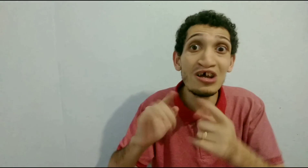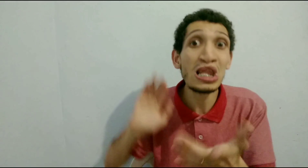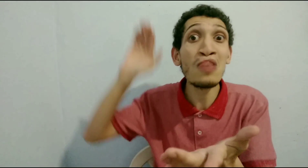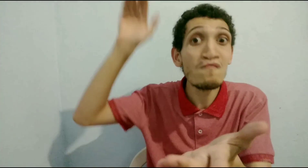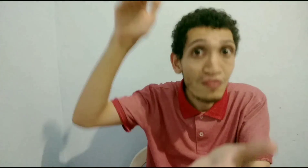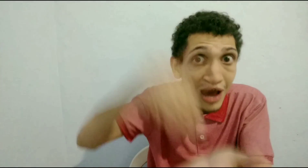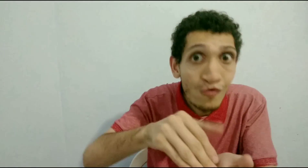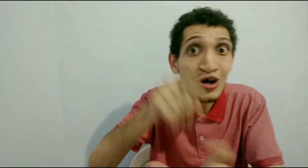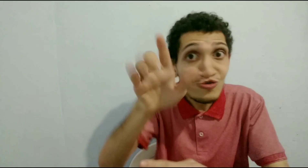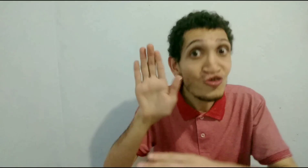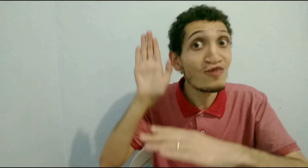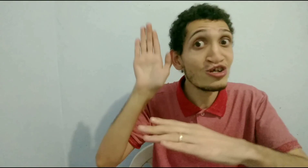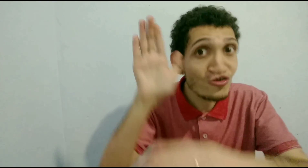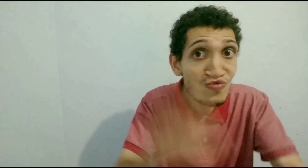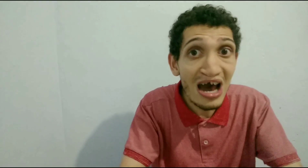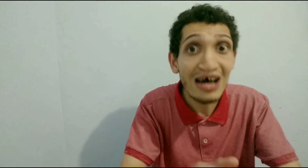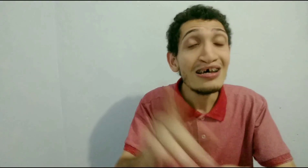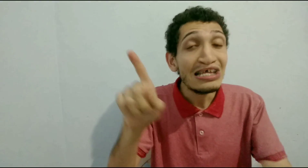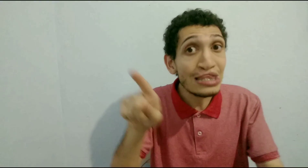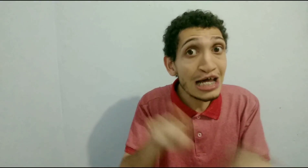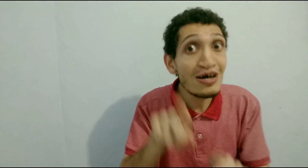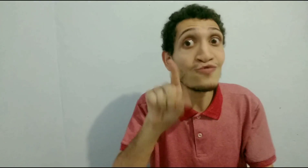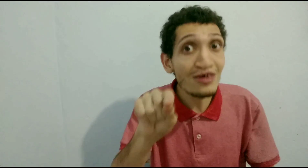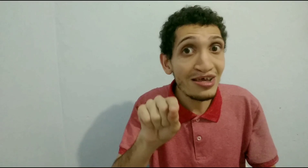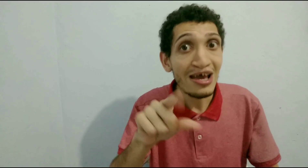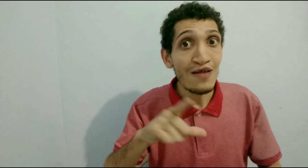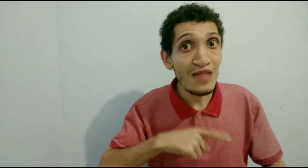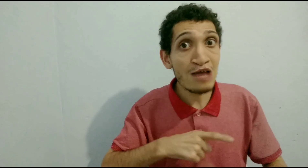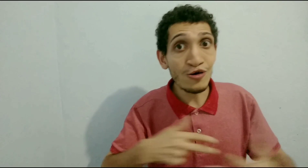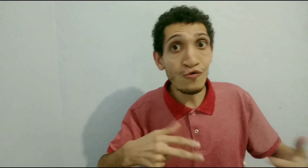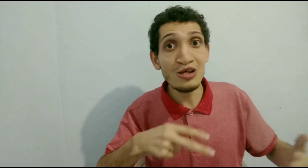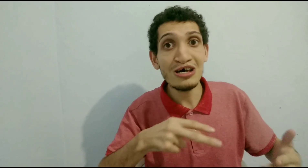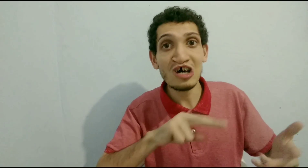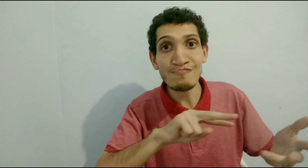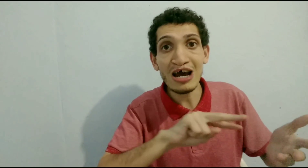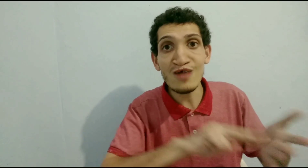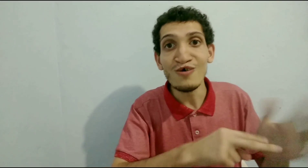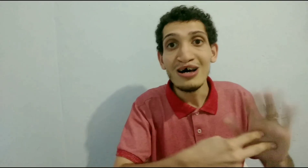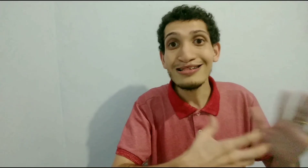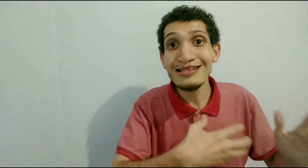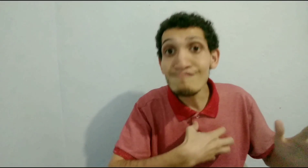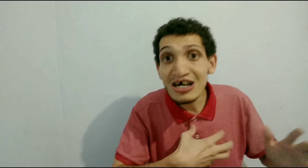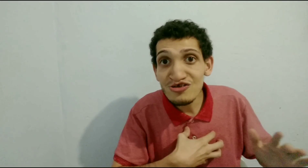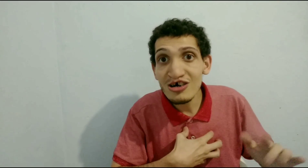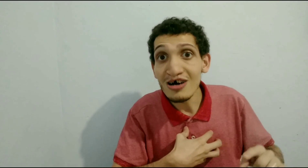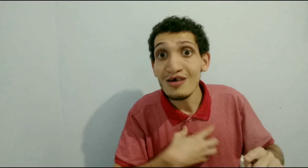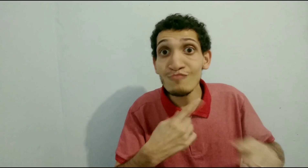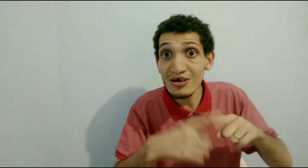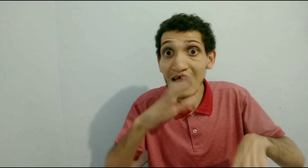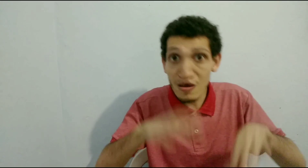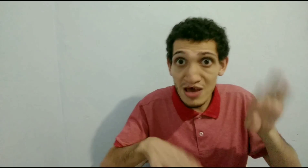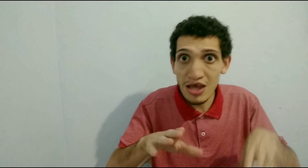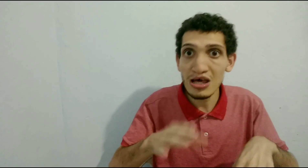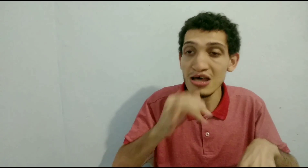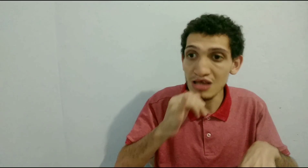porque lá no final, isso vai te ajudar. E também o quê? Tem uma coisa chamada semântica, porque, às vezes, a gente